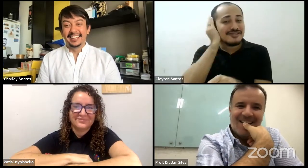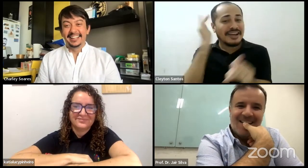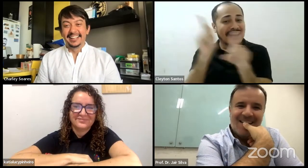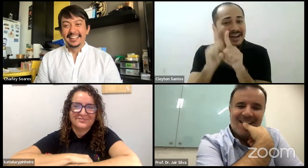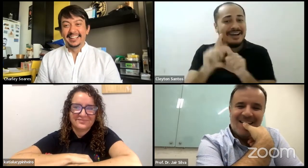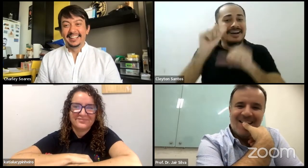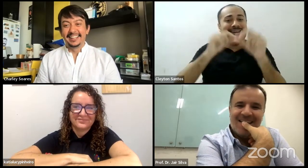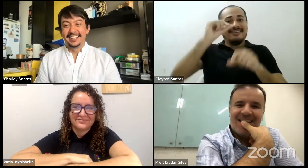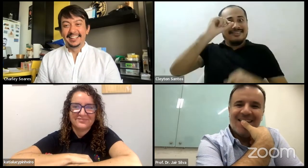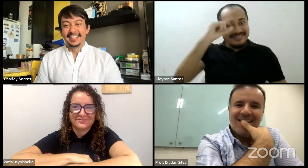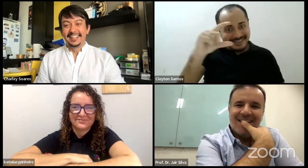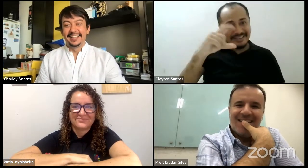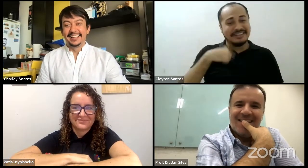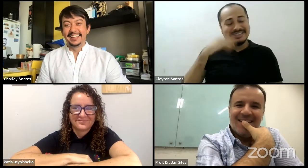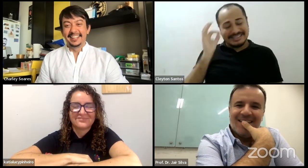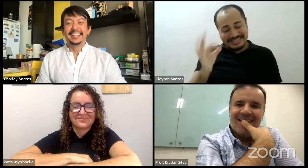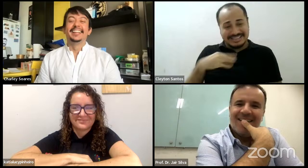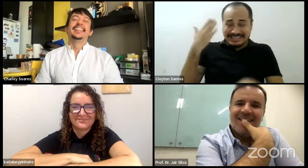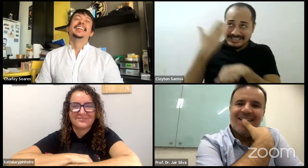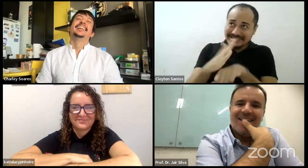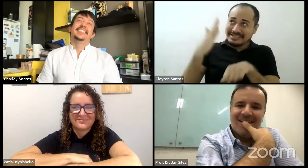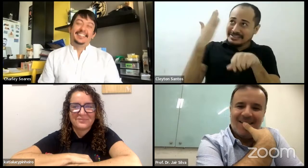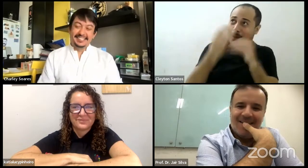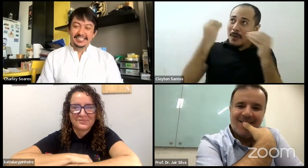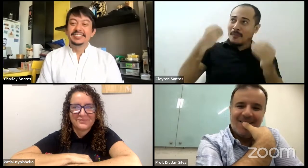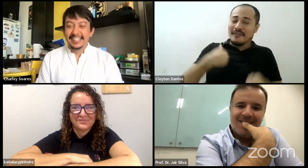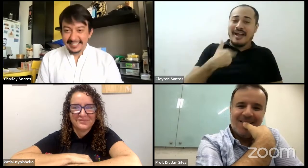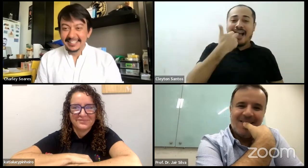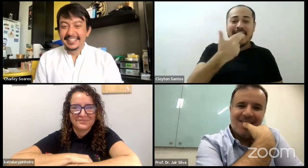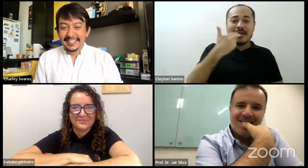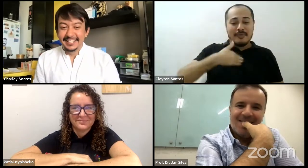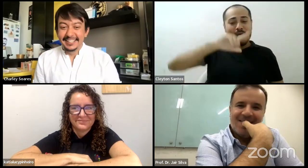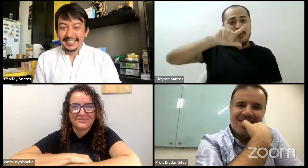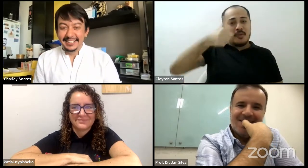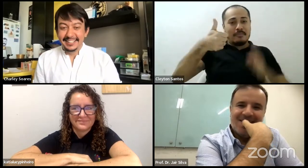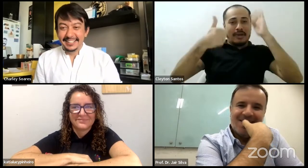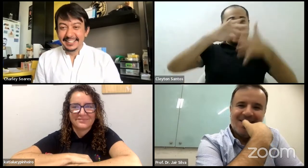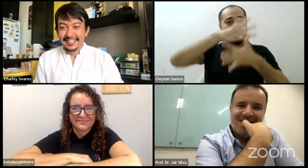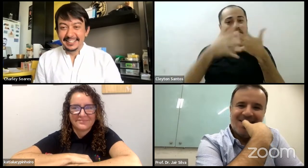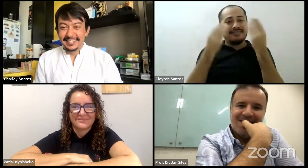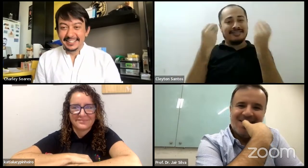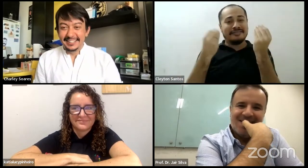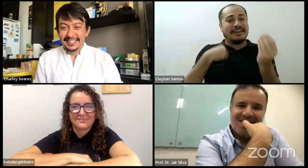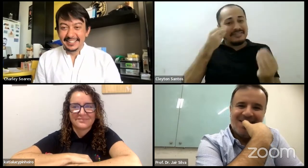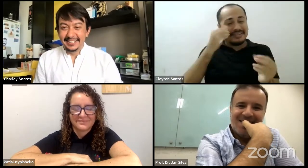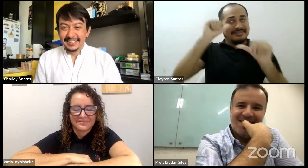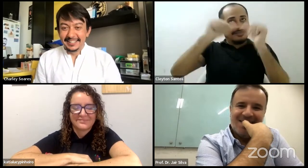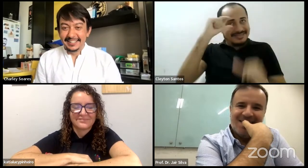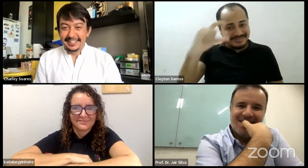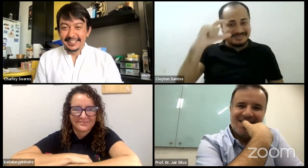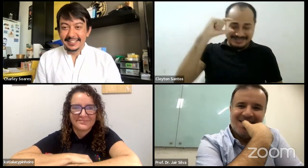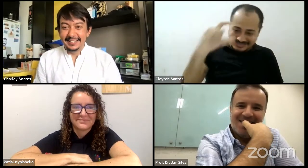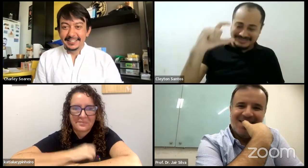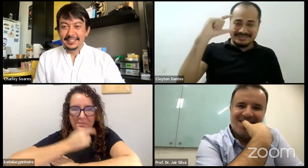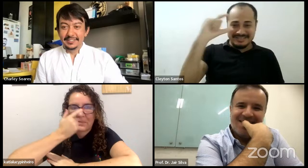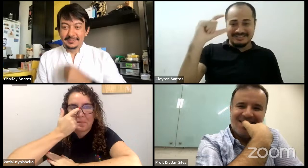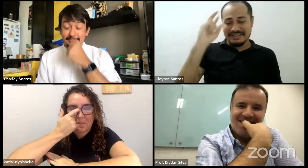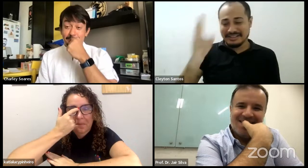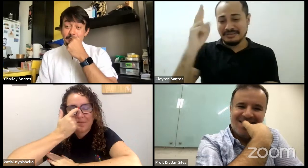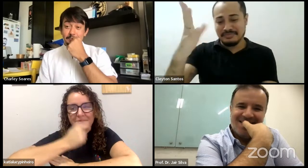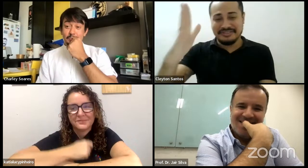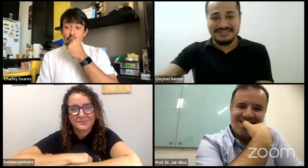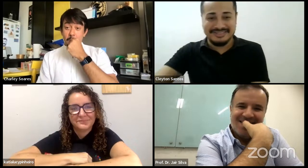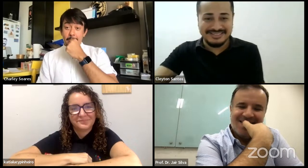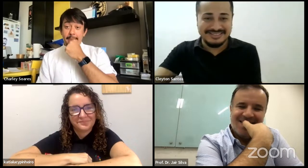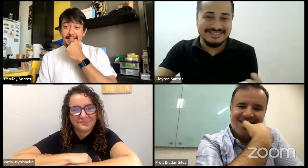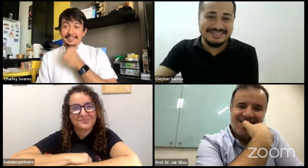pente fino para não deixar nenhuma ponta solta. O professor Jair também sempre me cobra a mesma coisa. É, como que é o